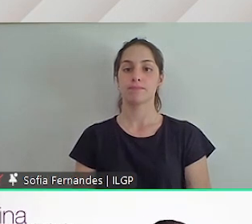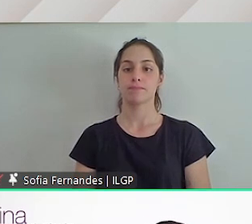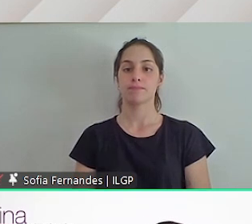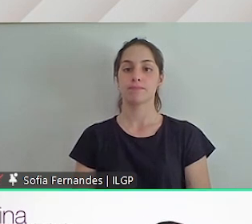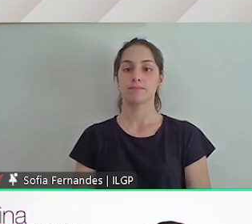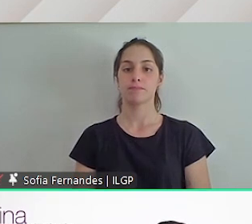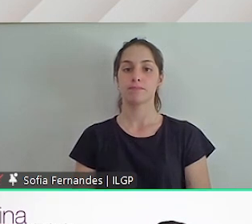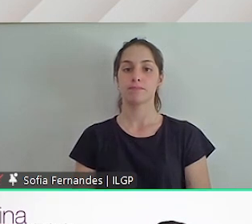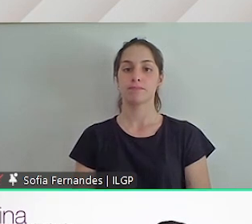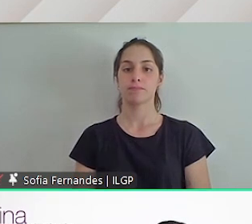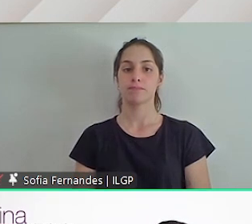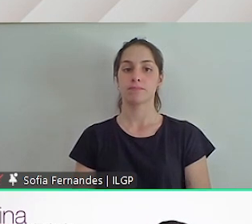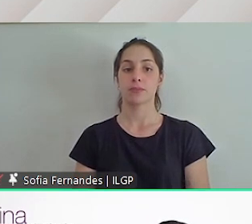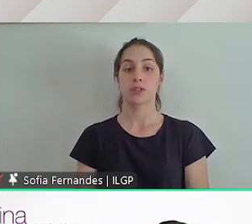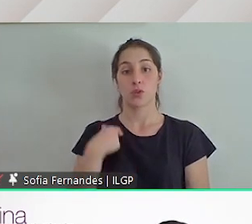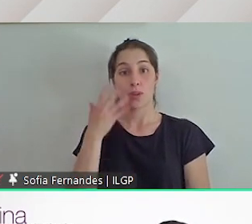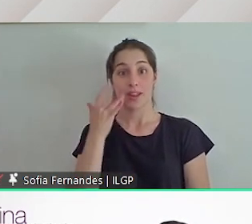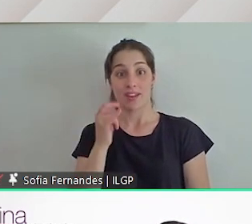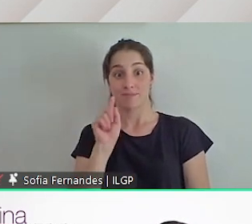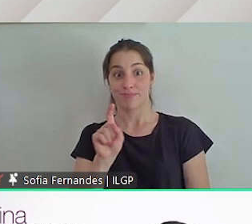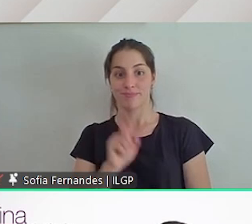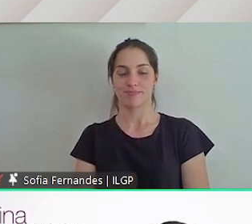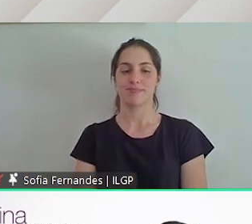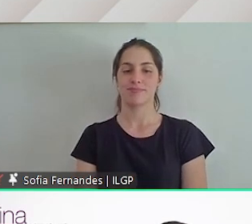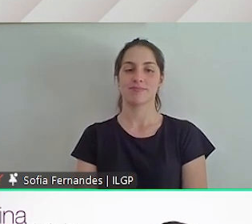estou a tentar abrir.